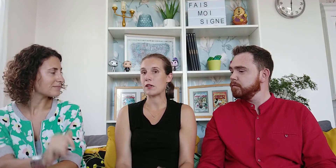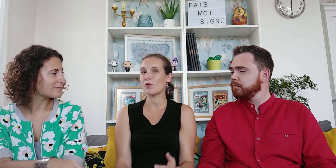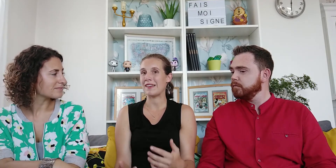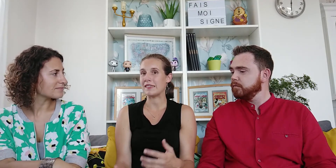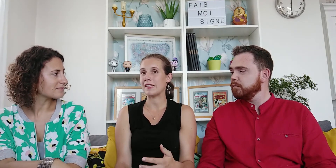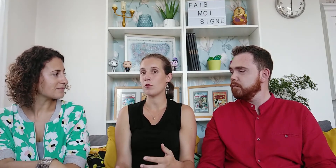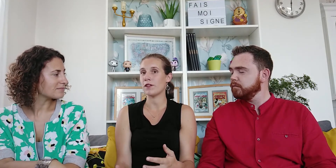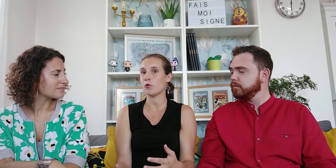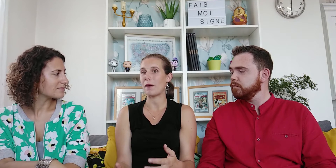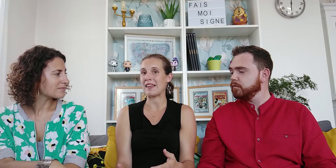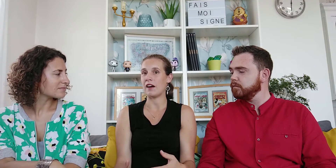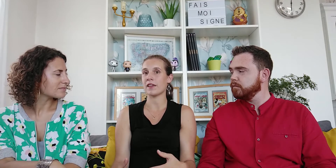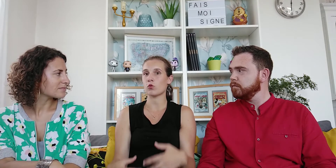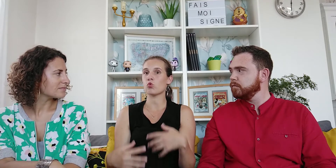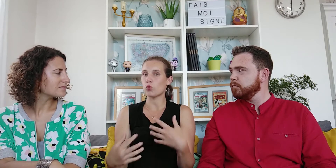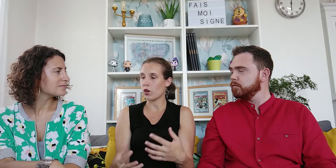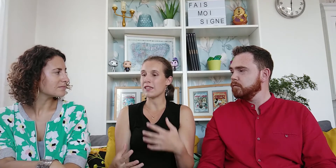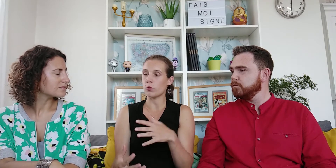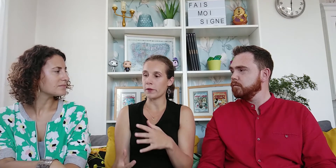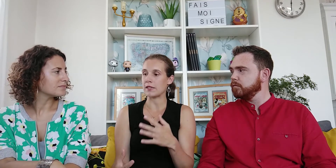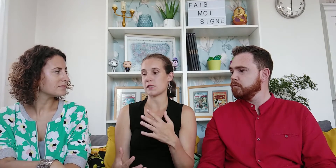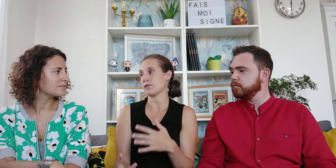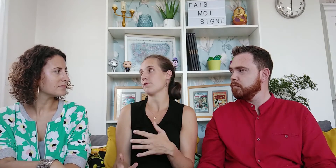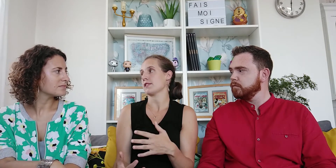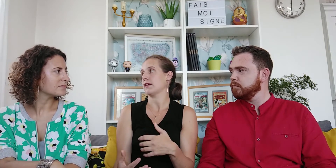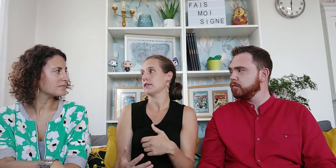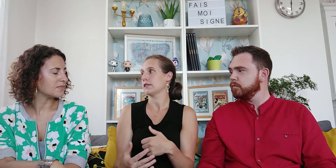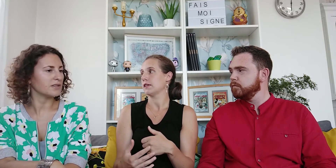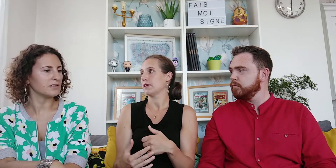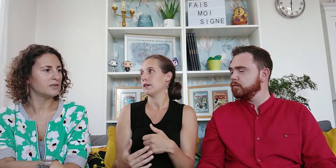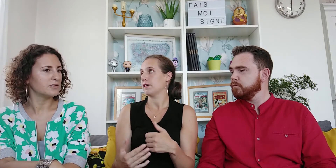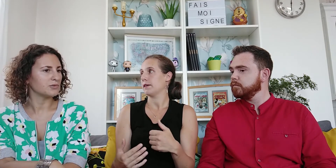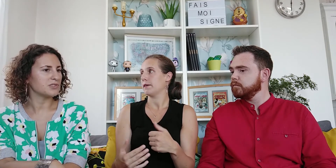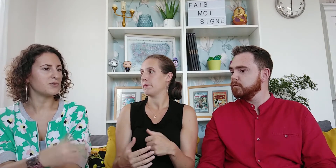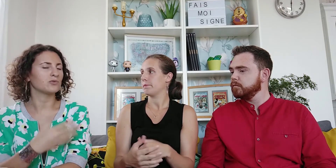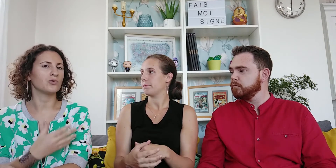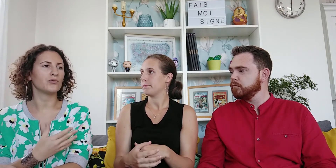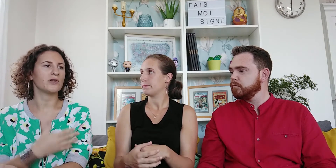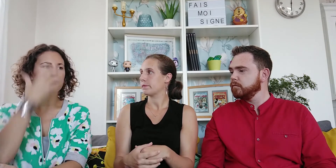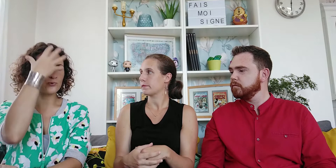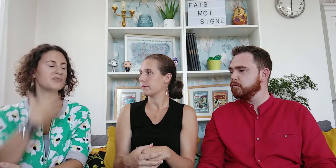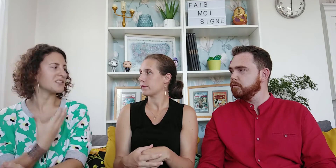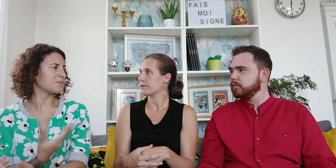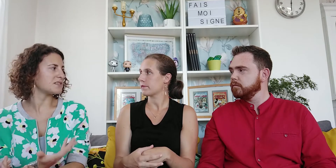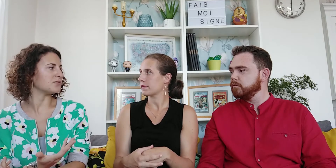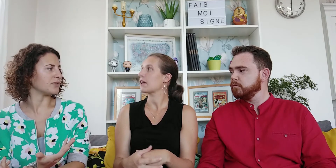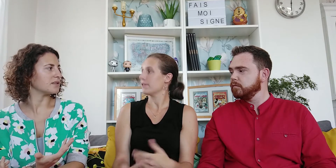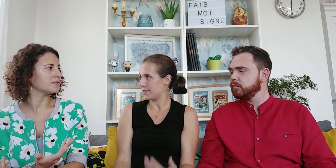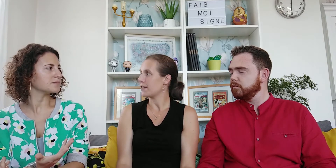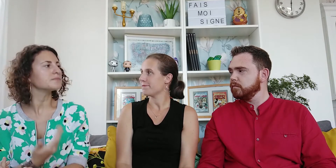de valider le fait de parler avec tout ton corps, y compris tes expressions faciales. D'accord. Donc, ce qui fait que ton enfant va être plus expressif, en fait. C'est ça.